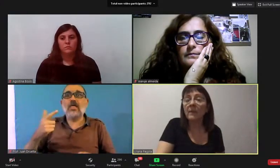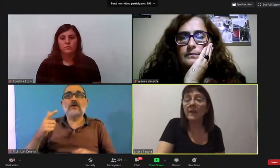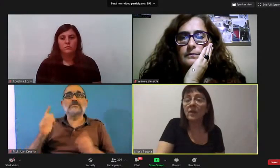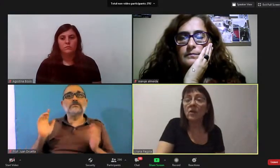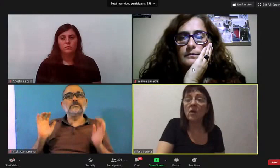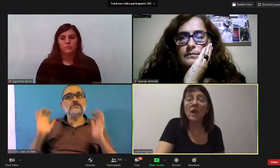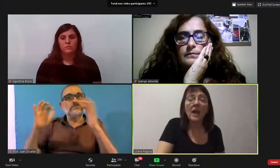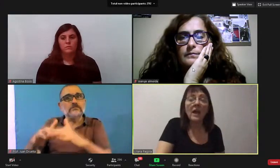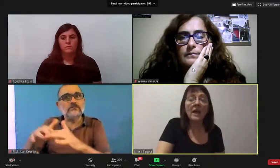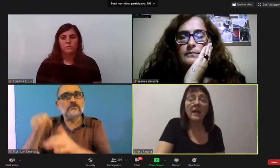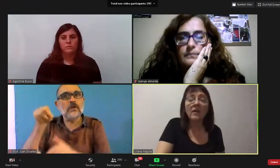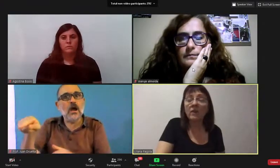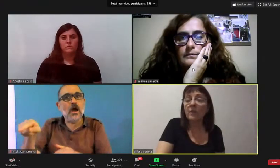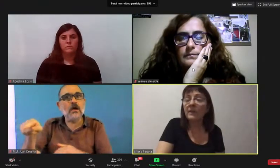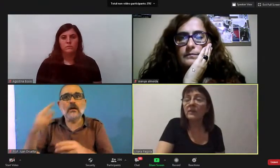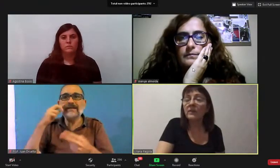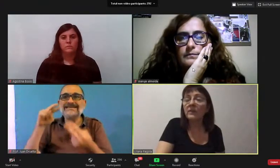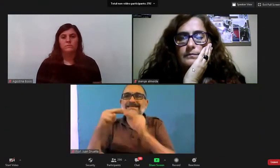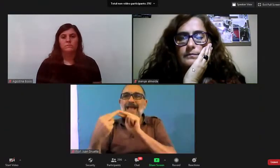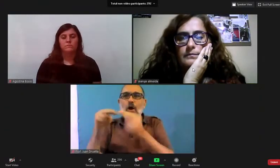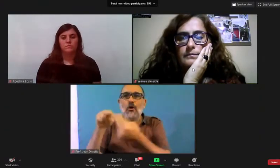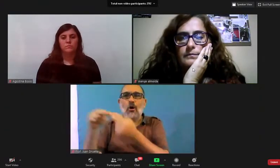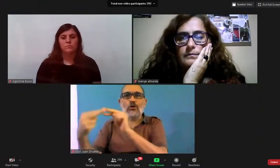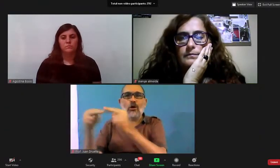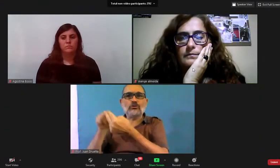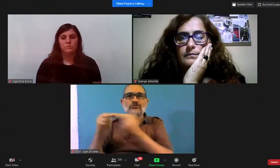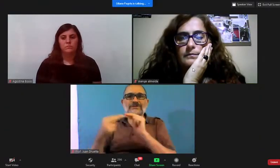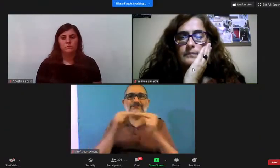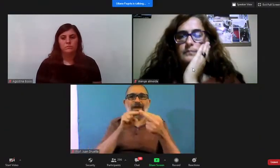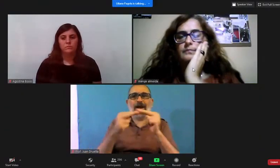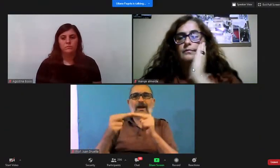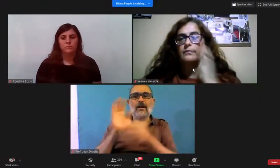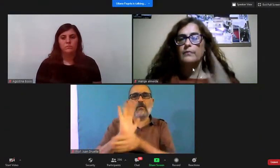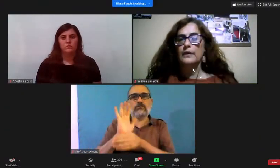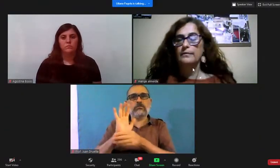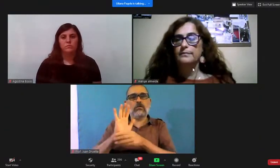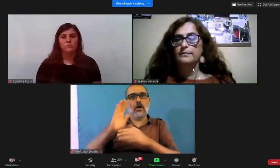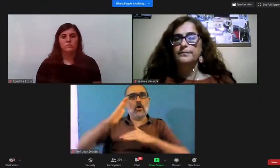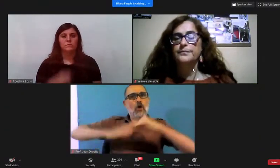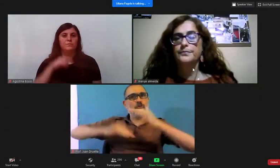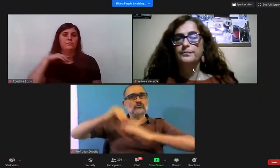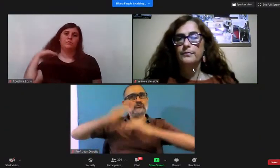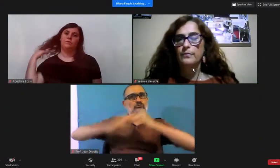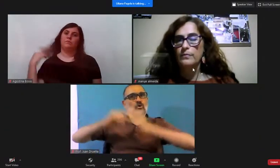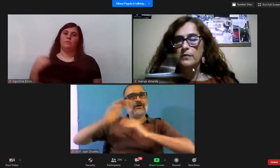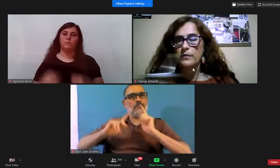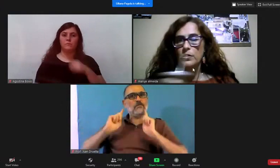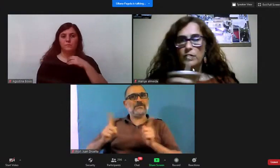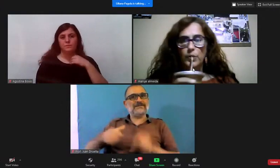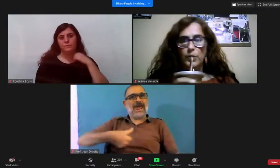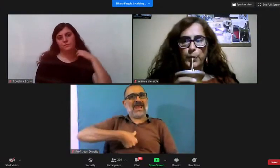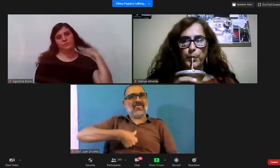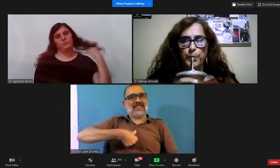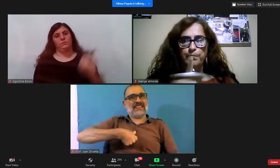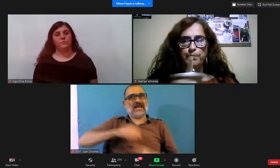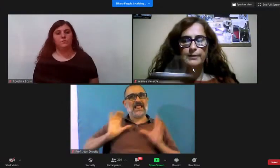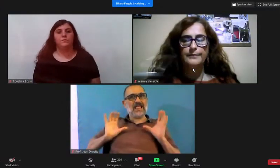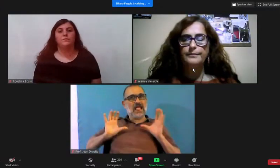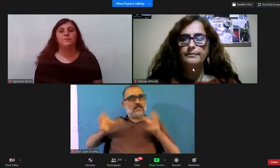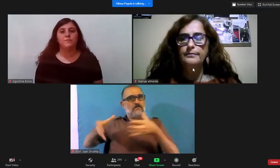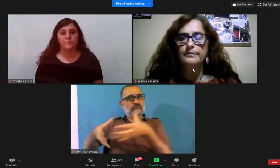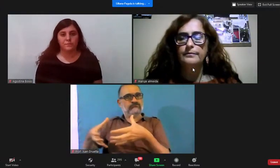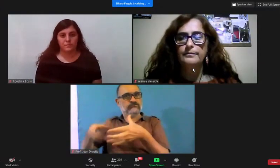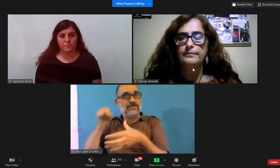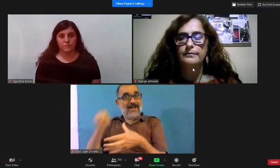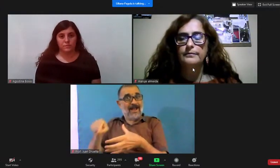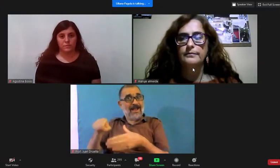del español, con respecto a otras cuestiones que están vinculadas con la comunidad sorda, y así es como que nos vamos